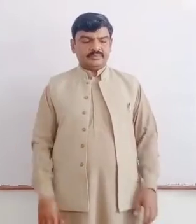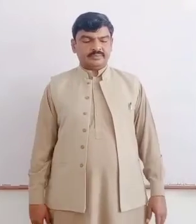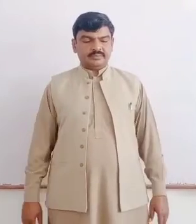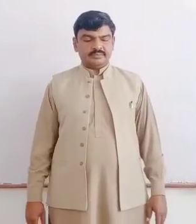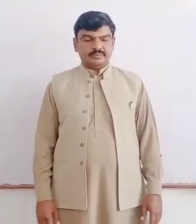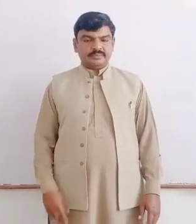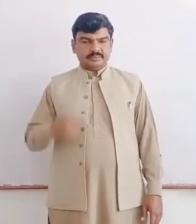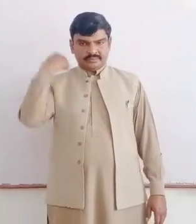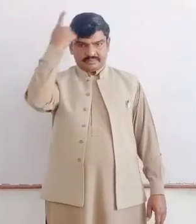शनाख्त,